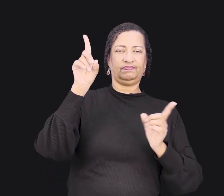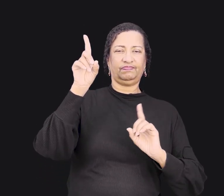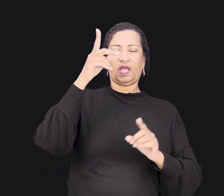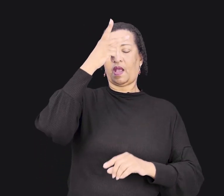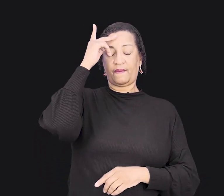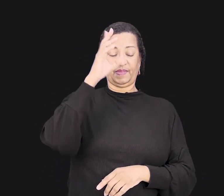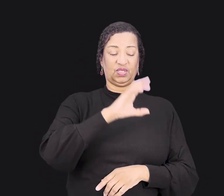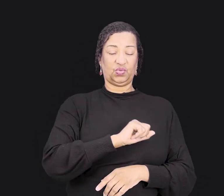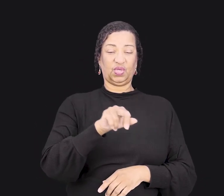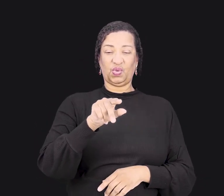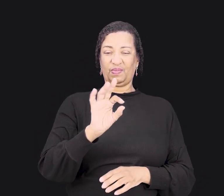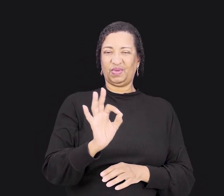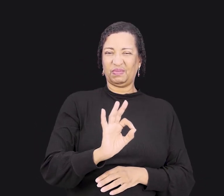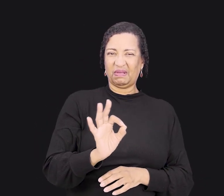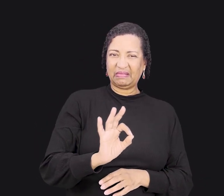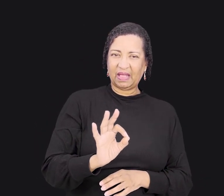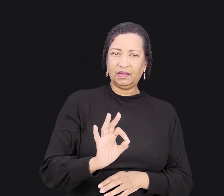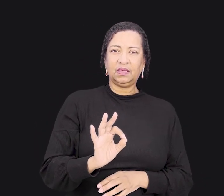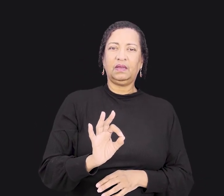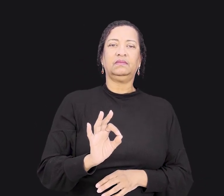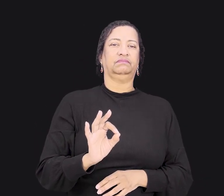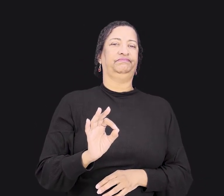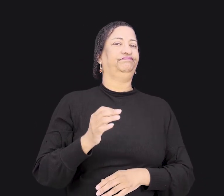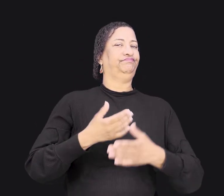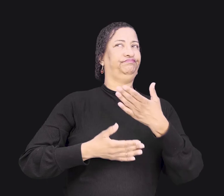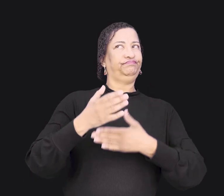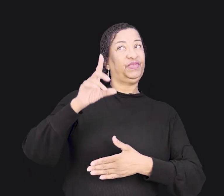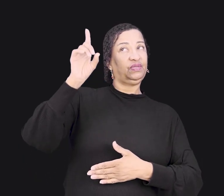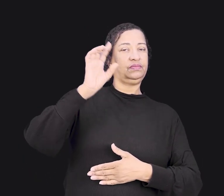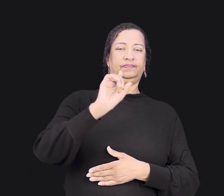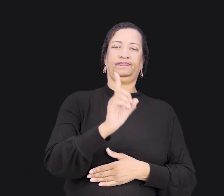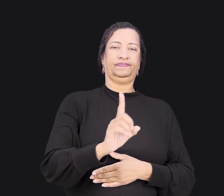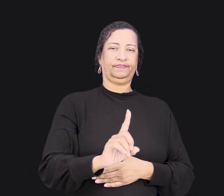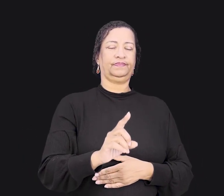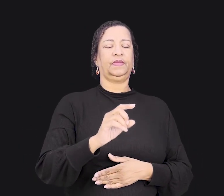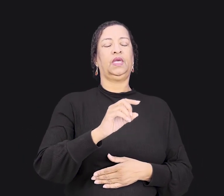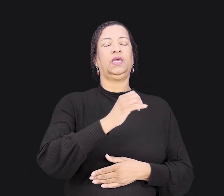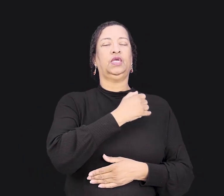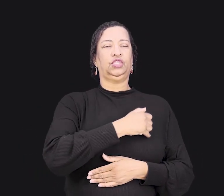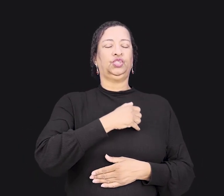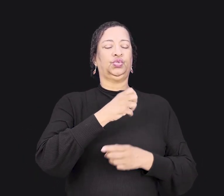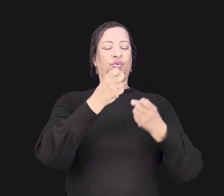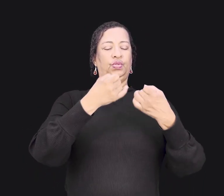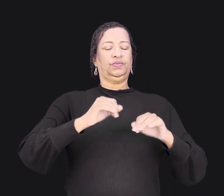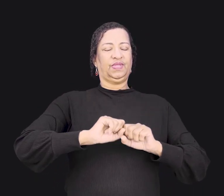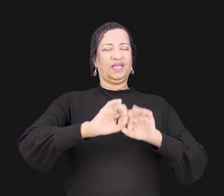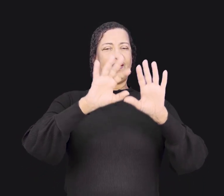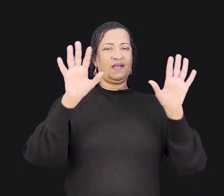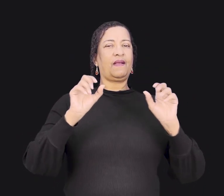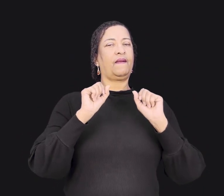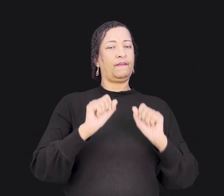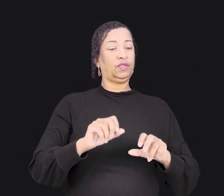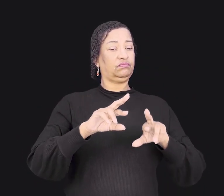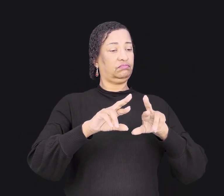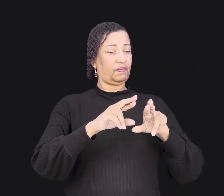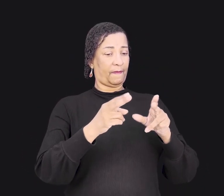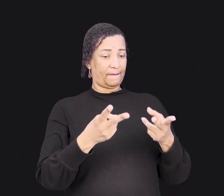irmão. João coloca de maneira bem clara: podemos diferenciar os filhos de Deus dos filhos do diabo pela maneira